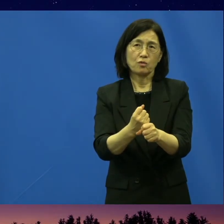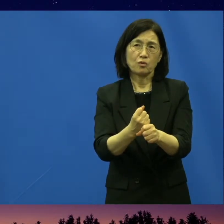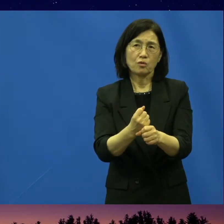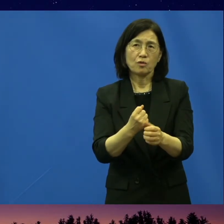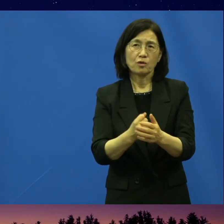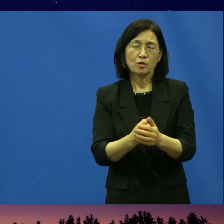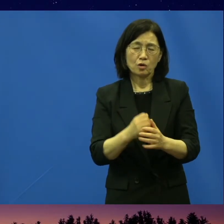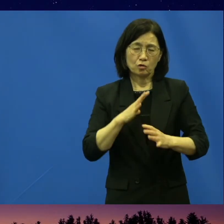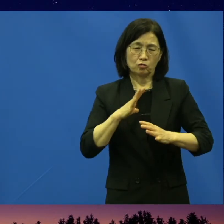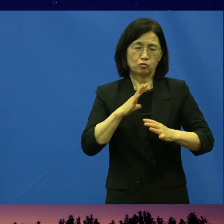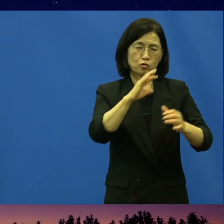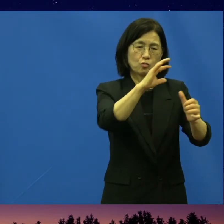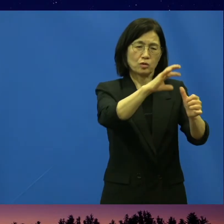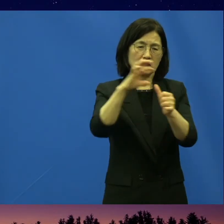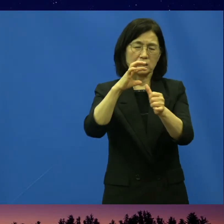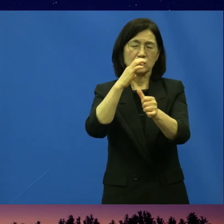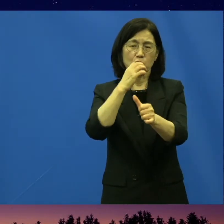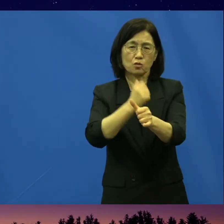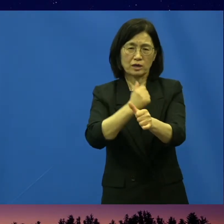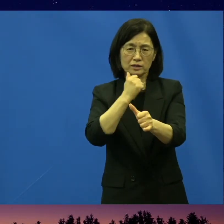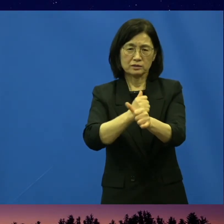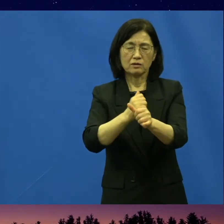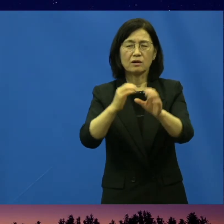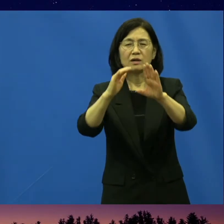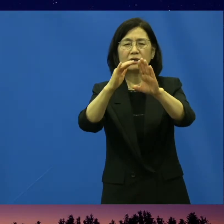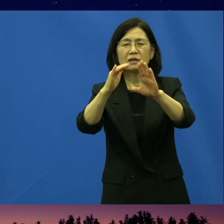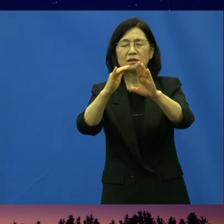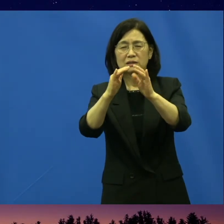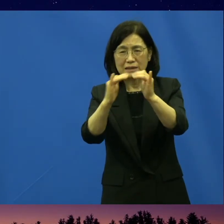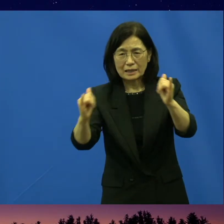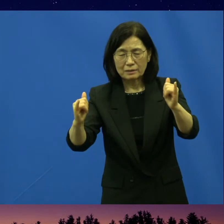두려움을 이용해서 마귀는 사람들을 통제한다는 거예요.